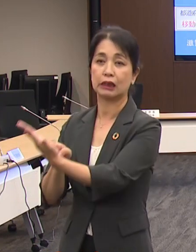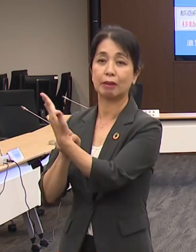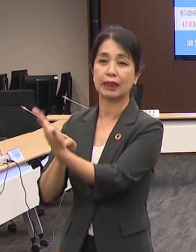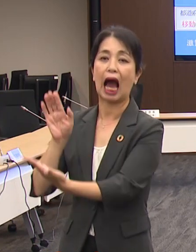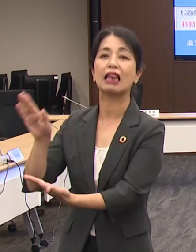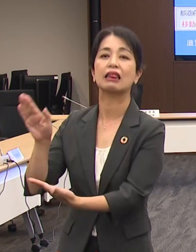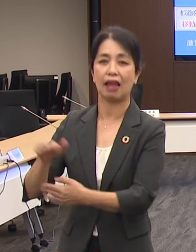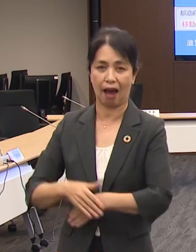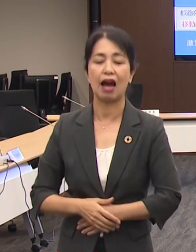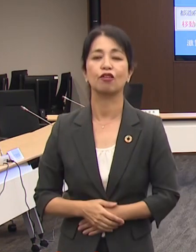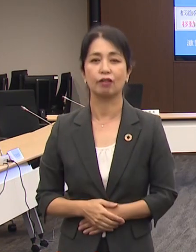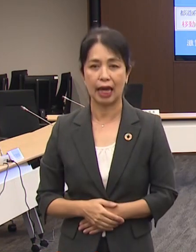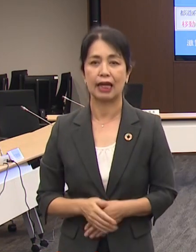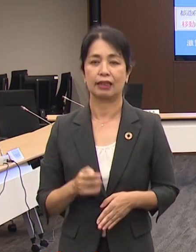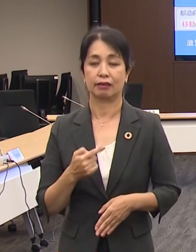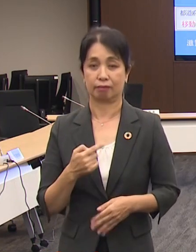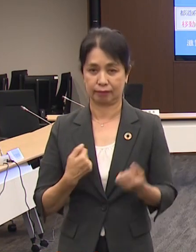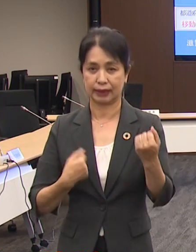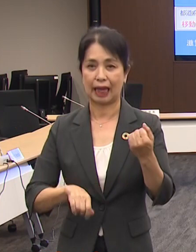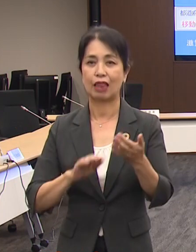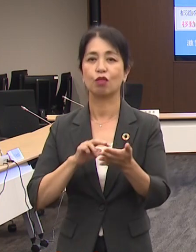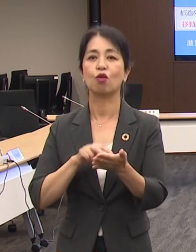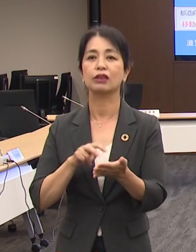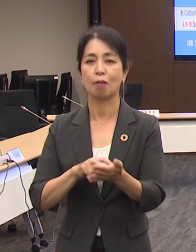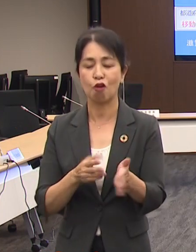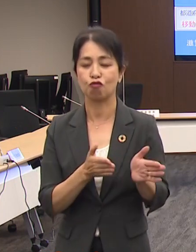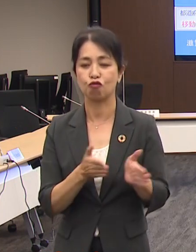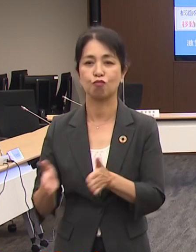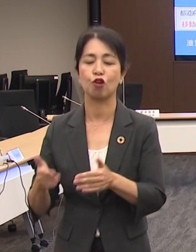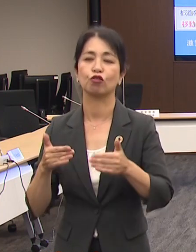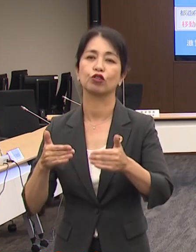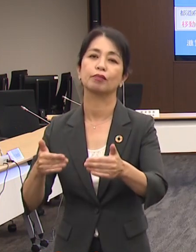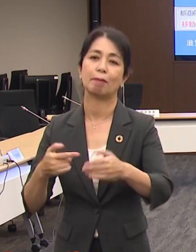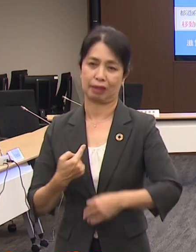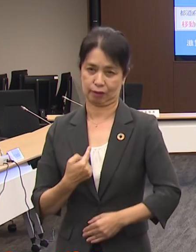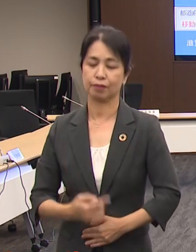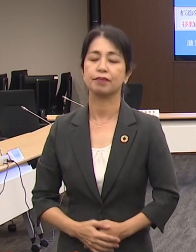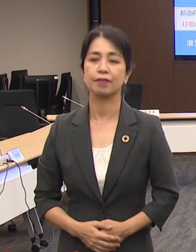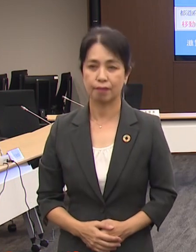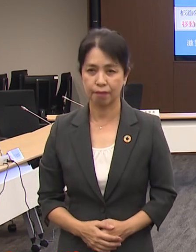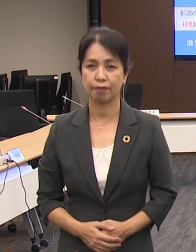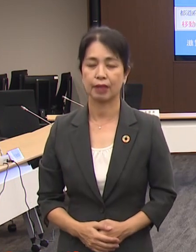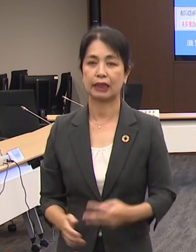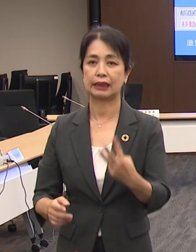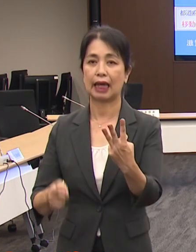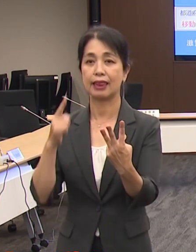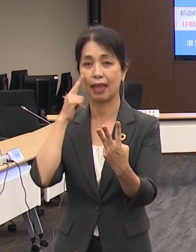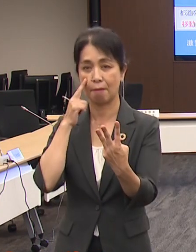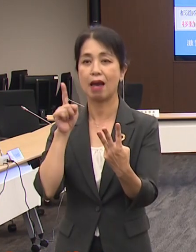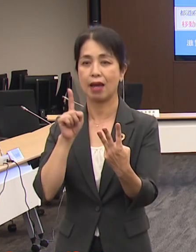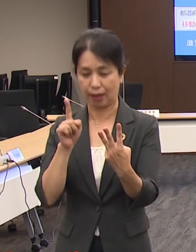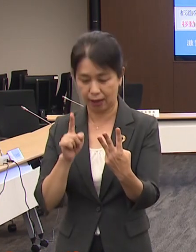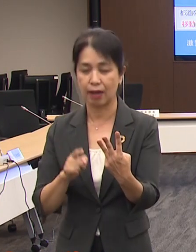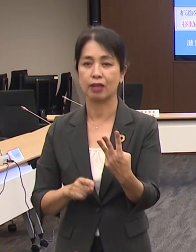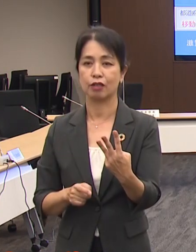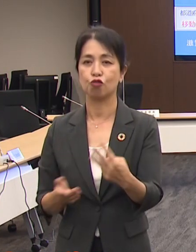ので、準備を進めてまいります。最後、大きな3点目は、